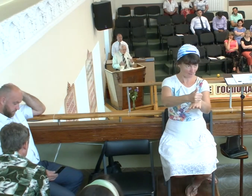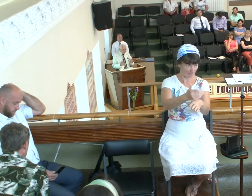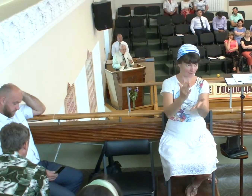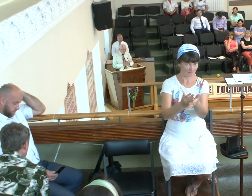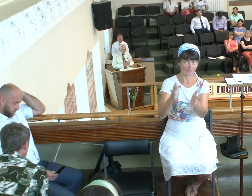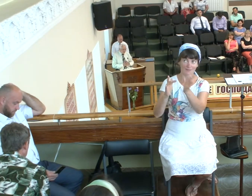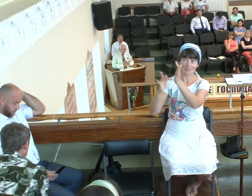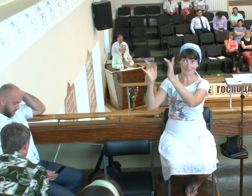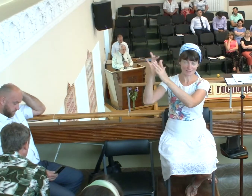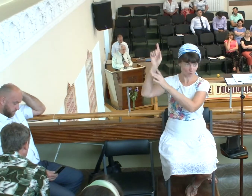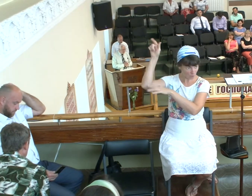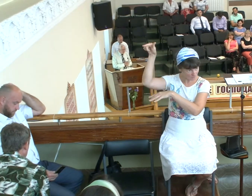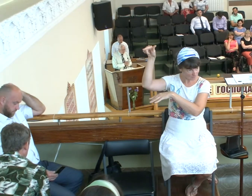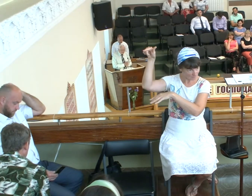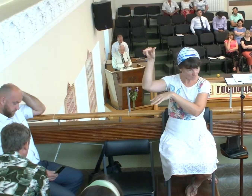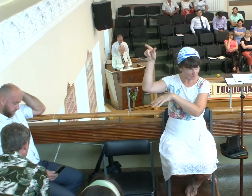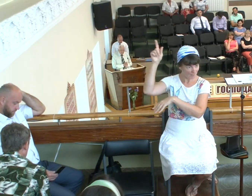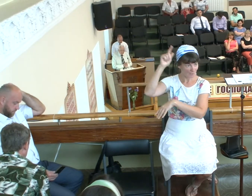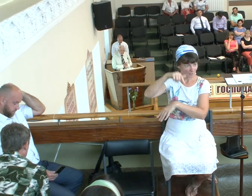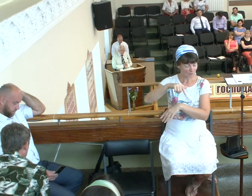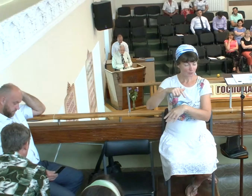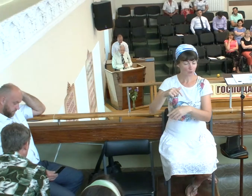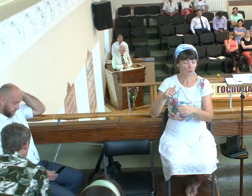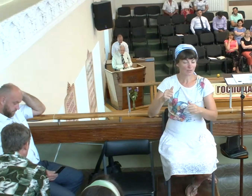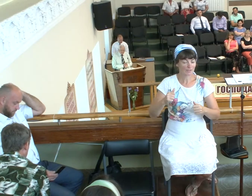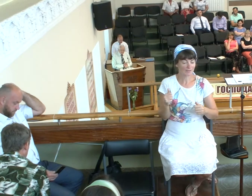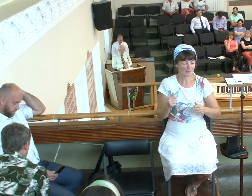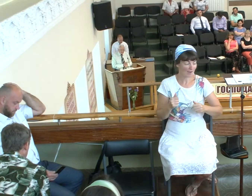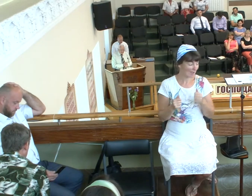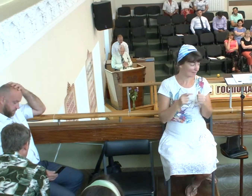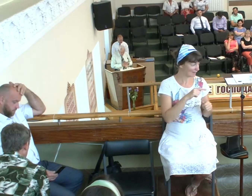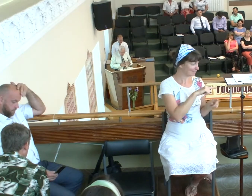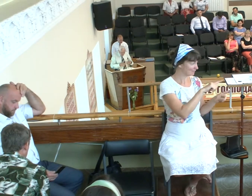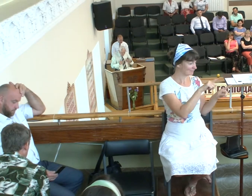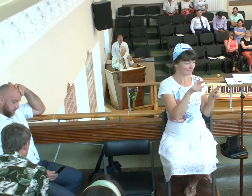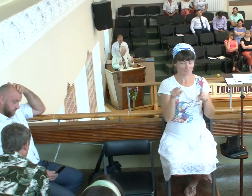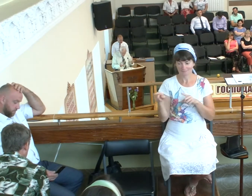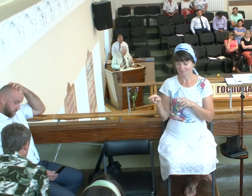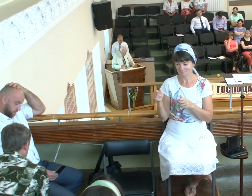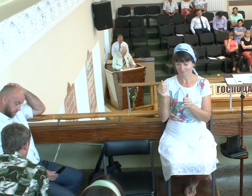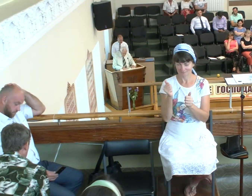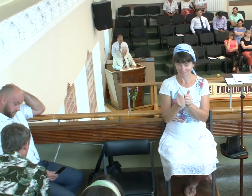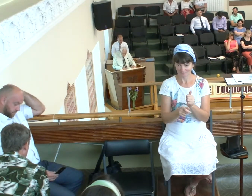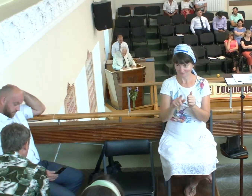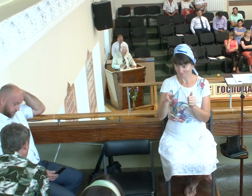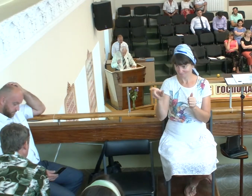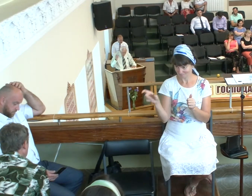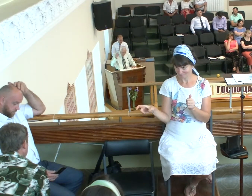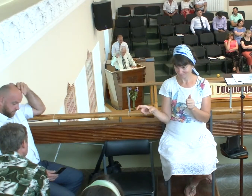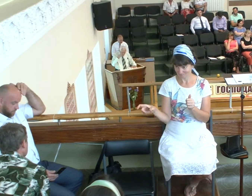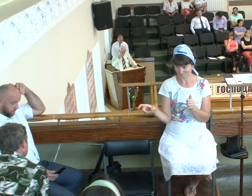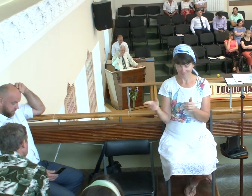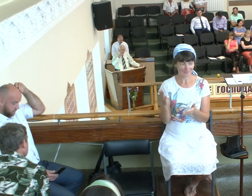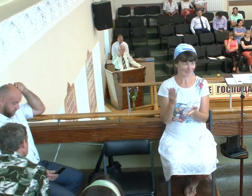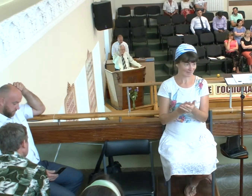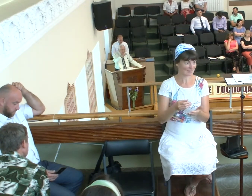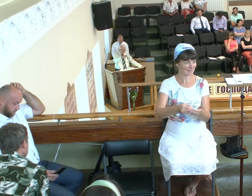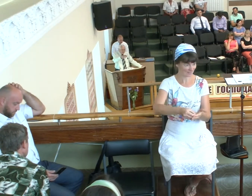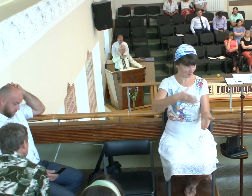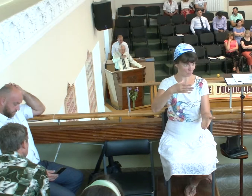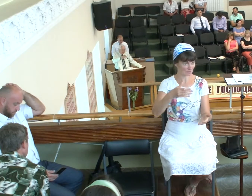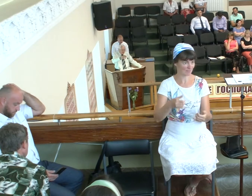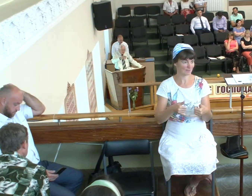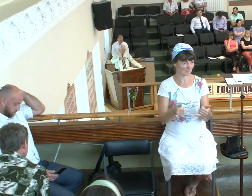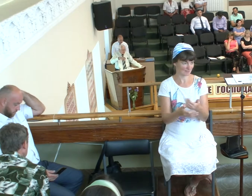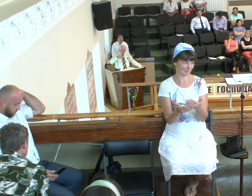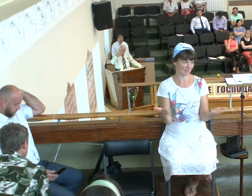и дети Божьи, когда для нас будут очень ценными. И если мы любим того, который родил